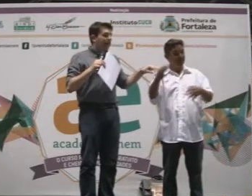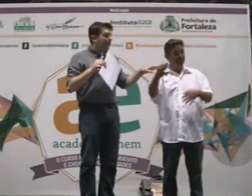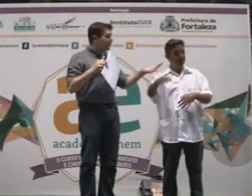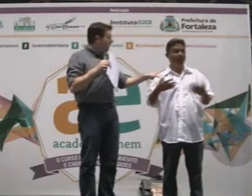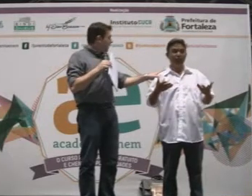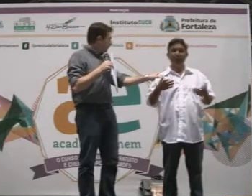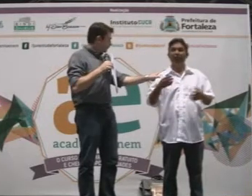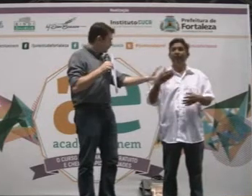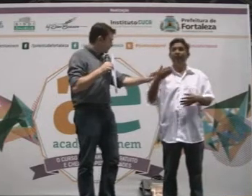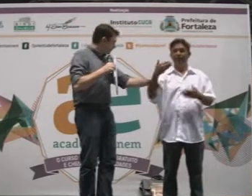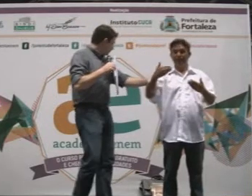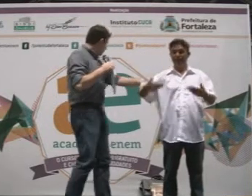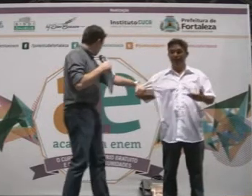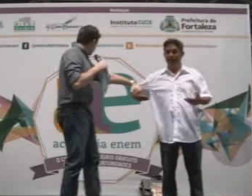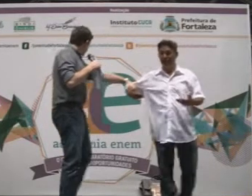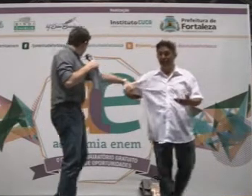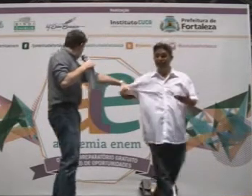E aí ele está